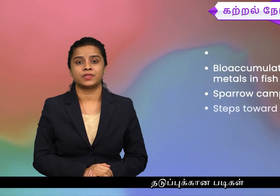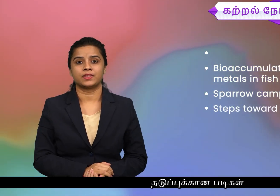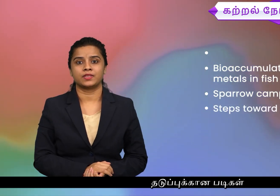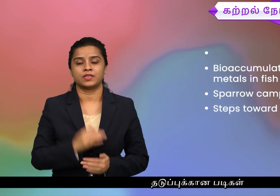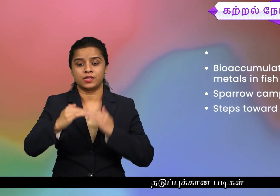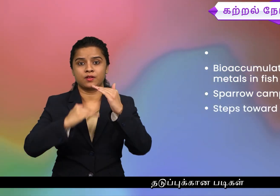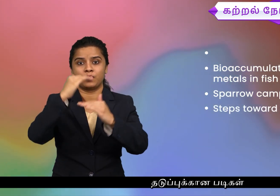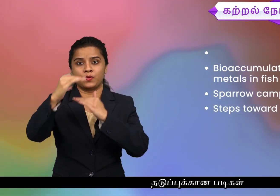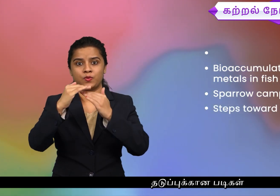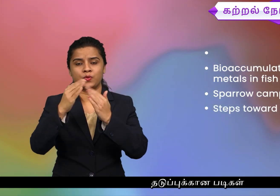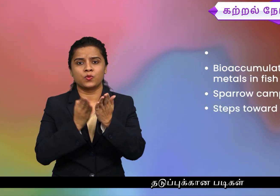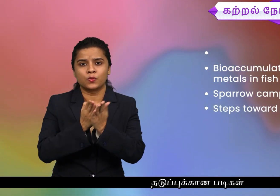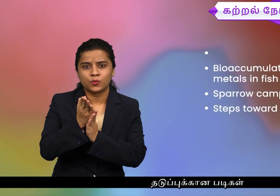பிரச்சாரம், தடுப்புக்கான படிகள்.